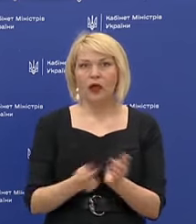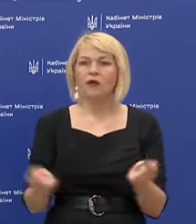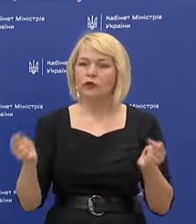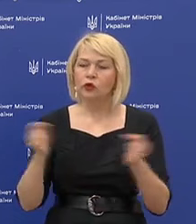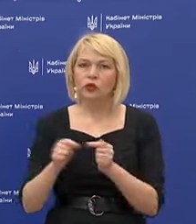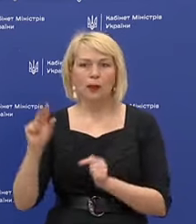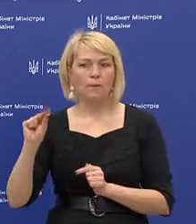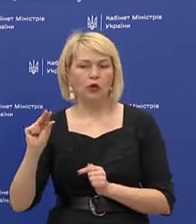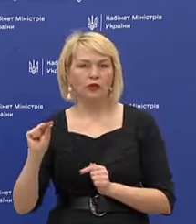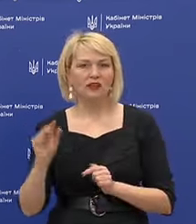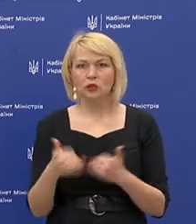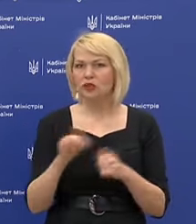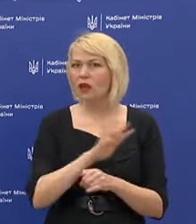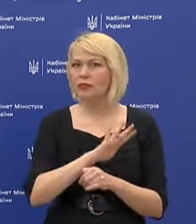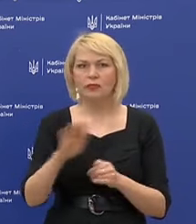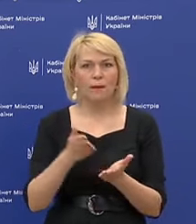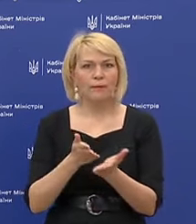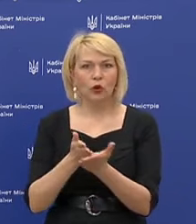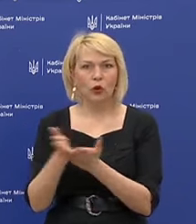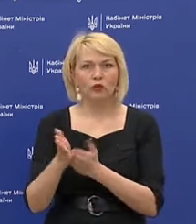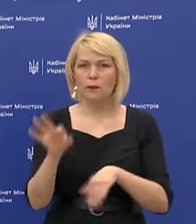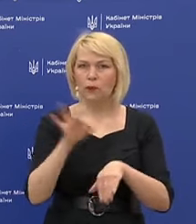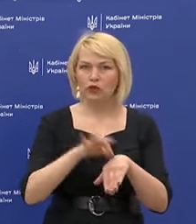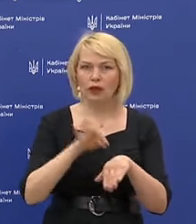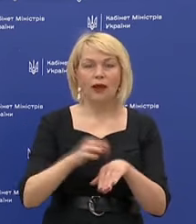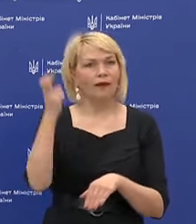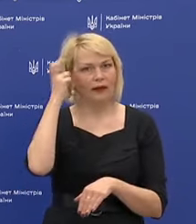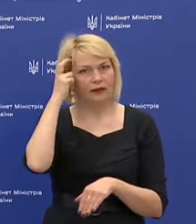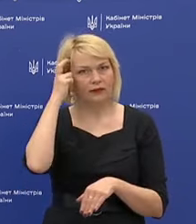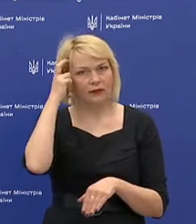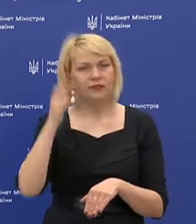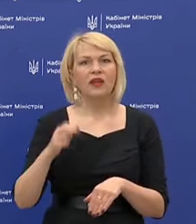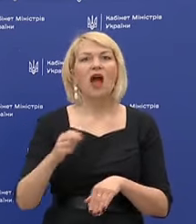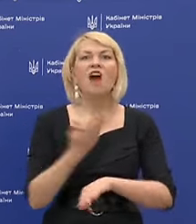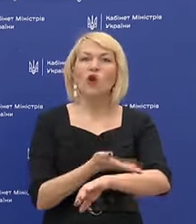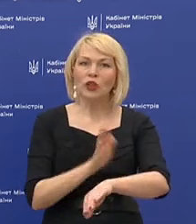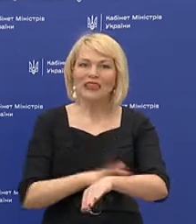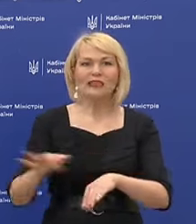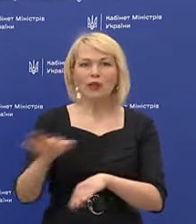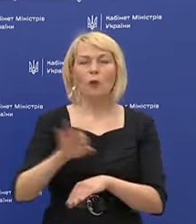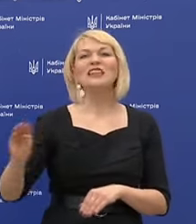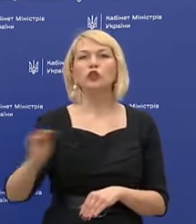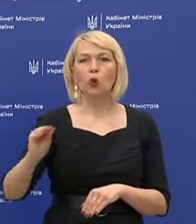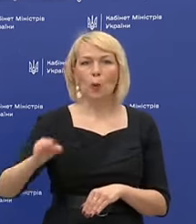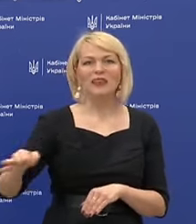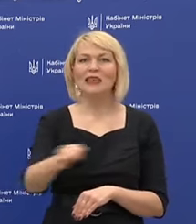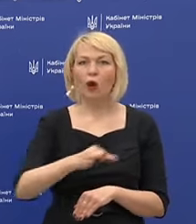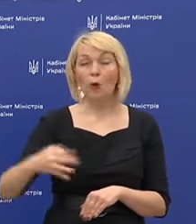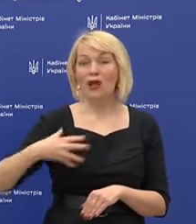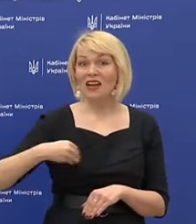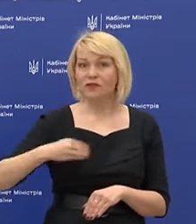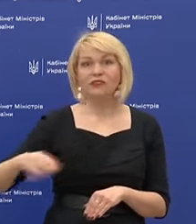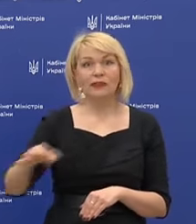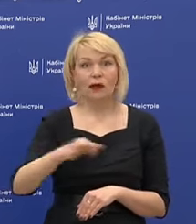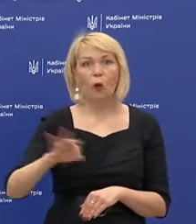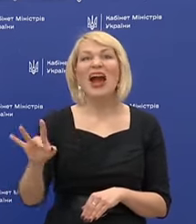у нас сьогодні не проходить по захворюваності це Київ, Волинська область, Житомирська область, Львівська